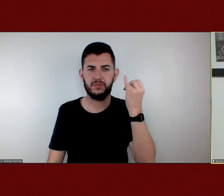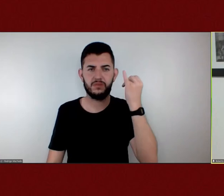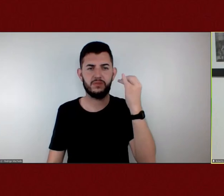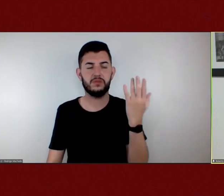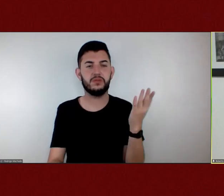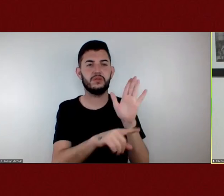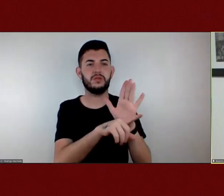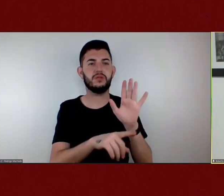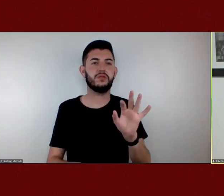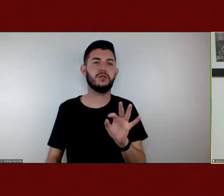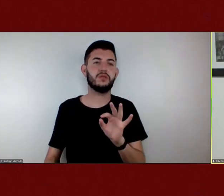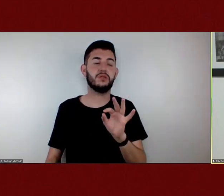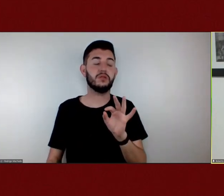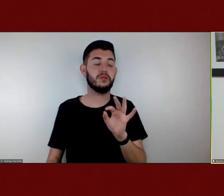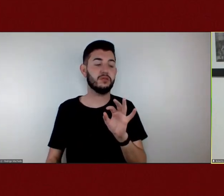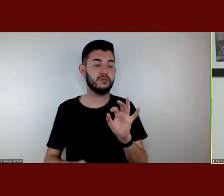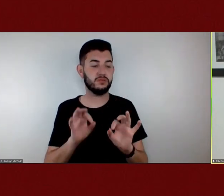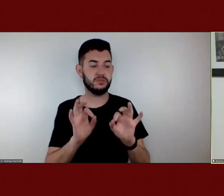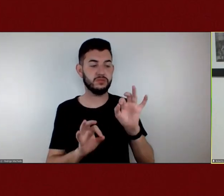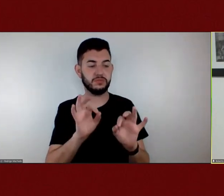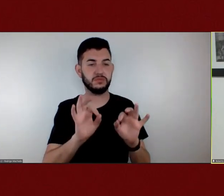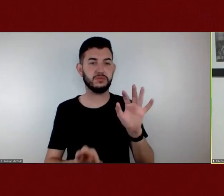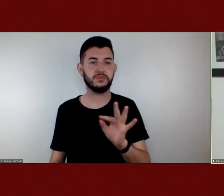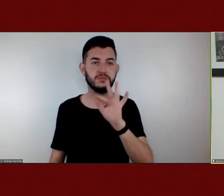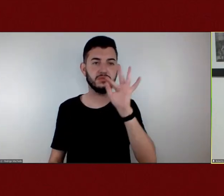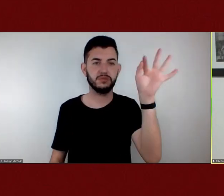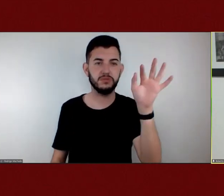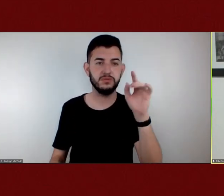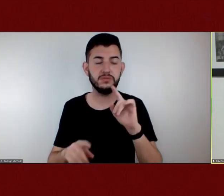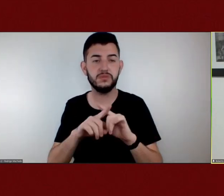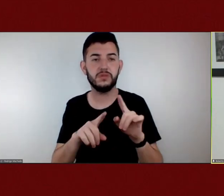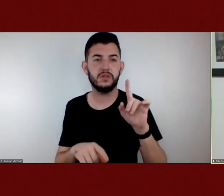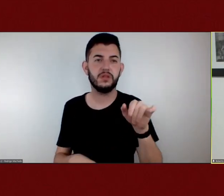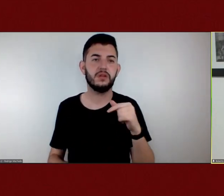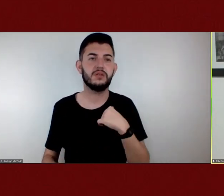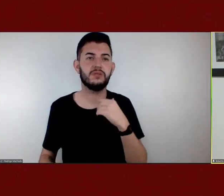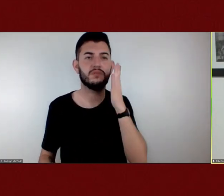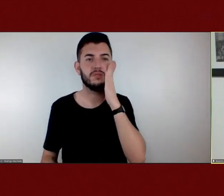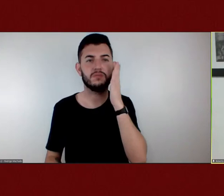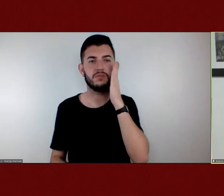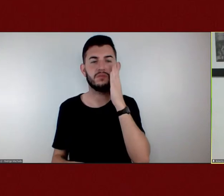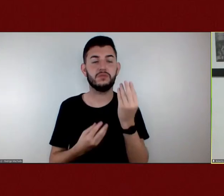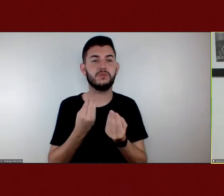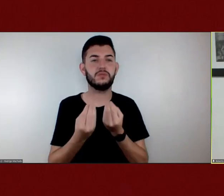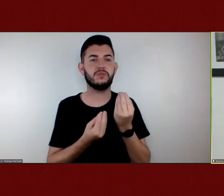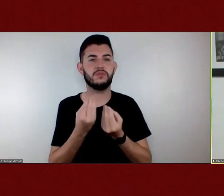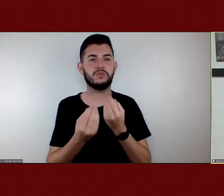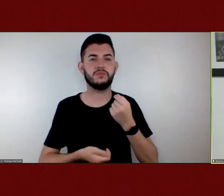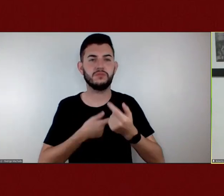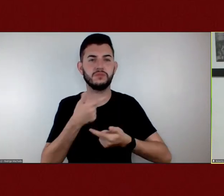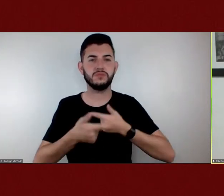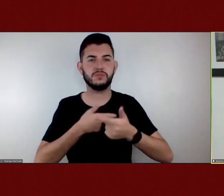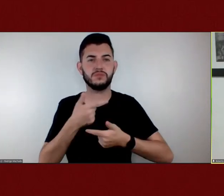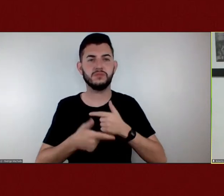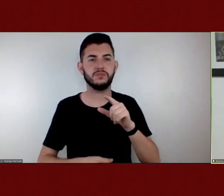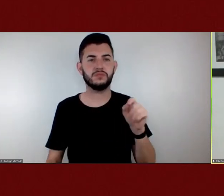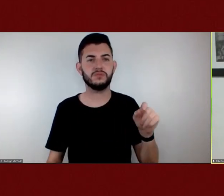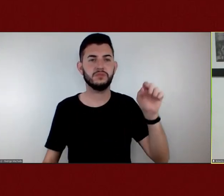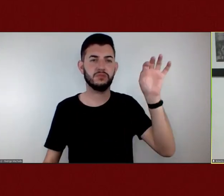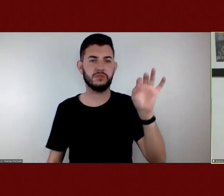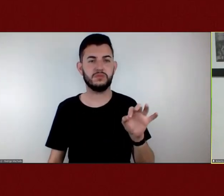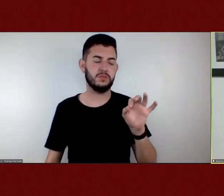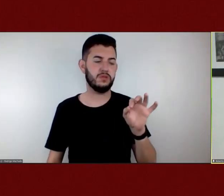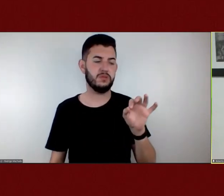futuro. É saber como atuar concretamente nessa nova